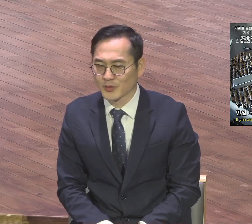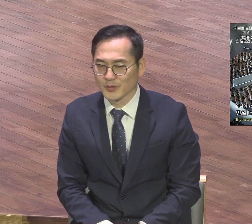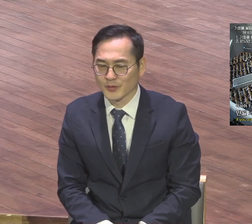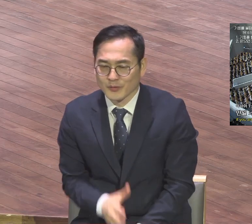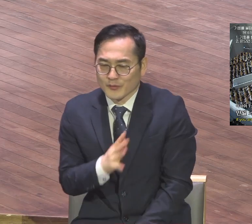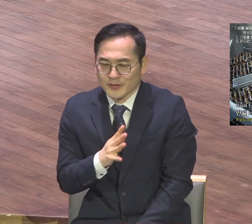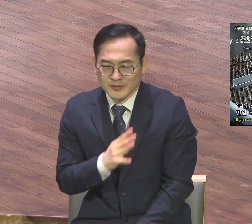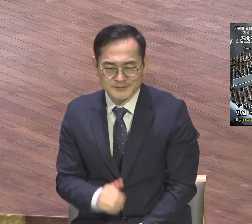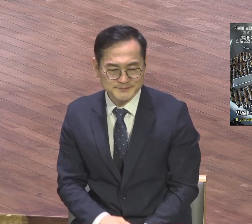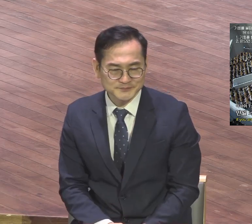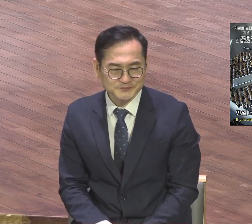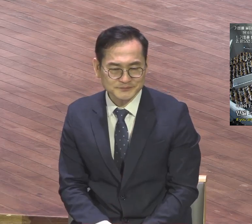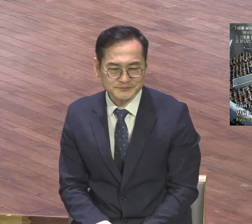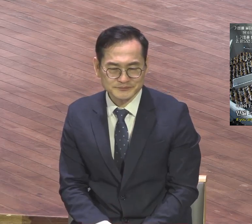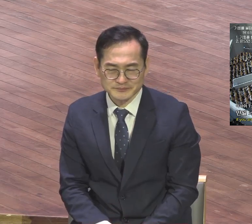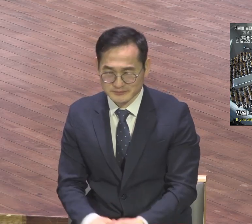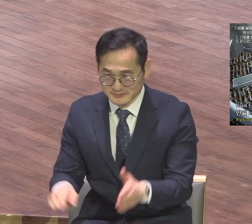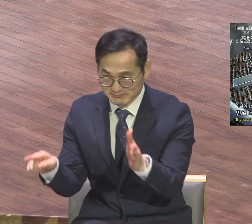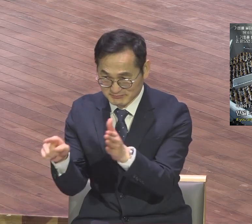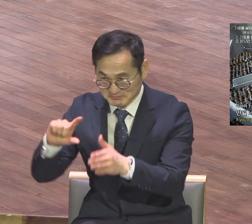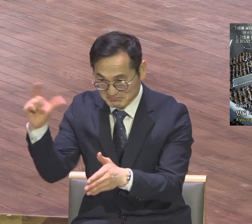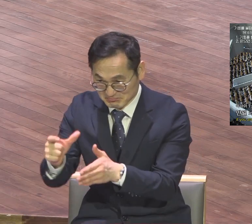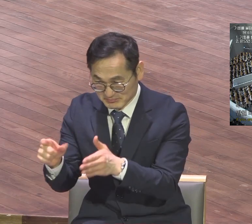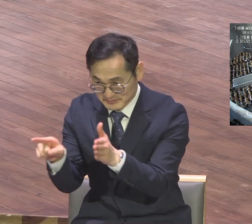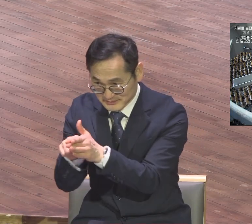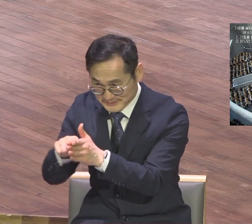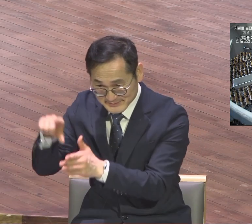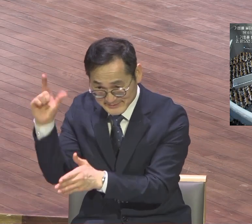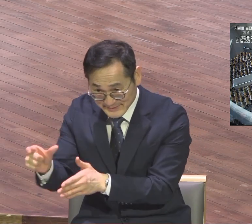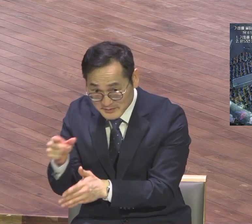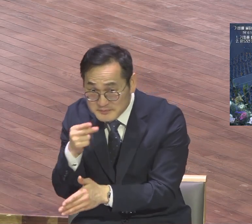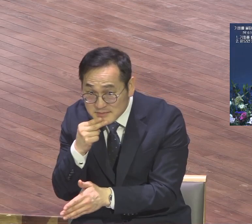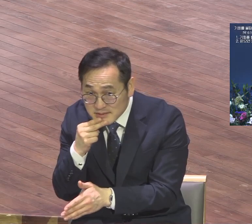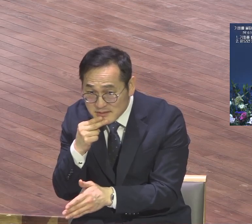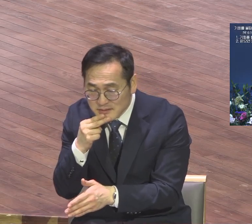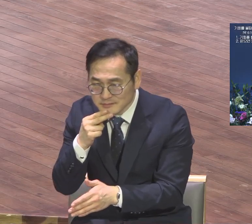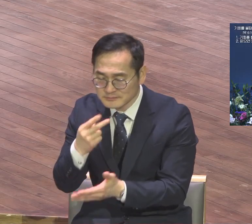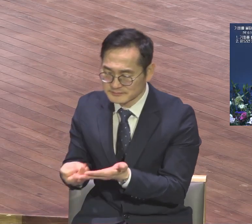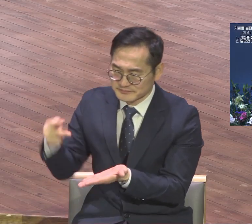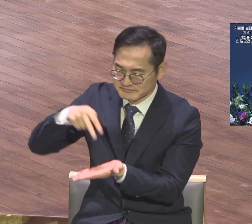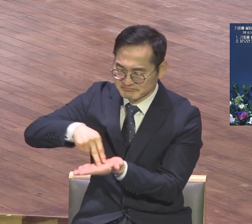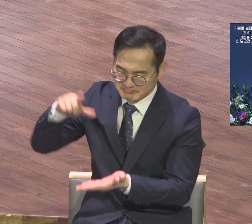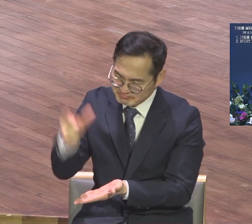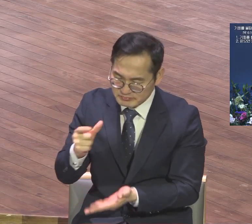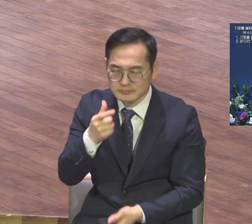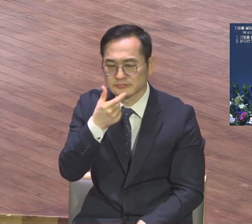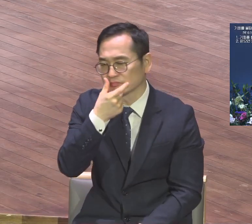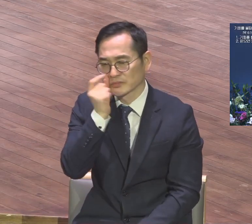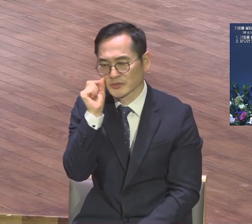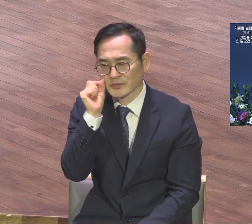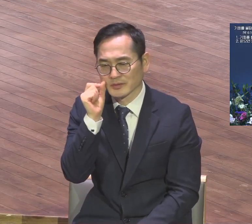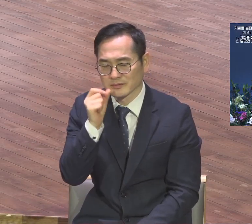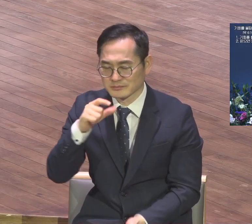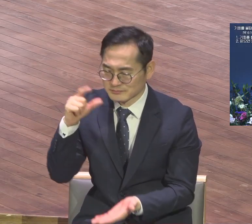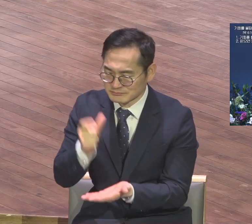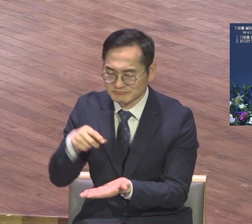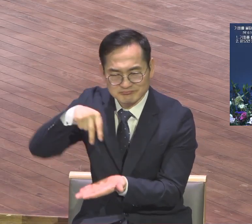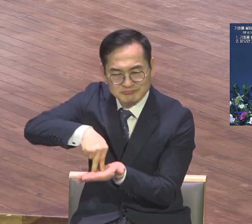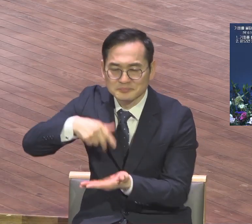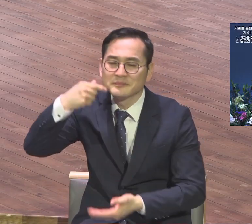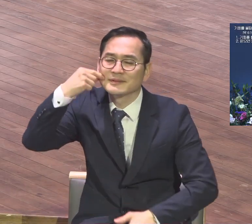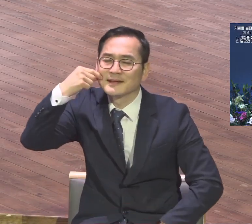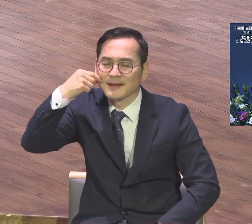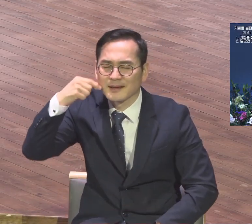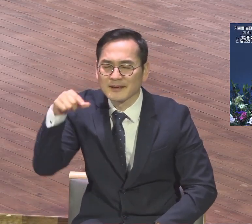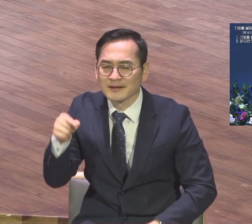너희는 굳게 서지 못하리라. 굳게 믿어라. 그래야 굳게 선다. 여기